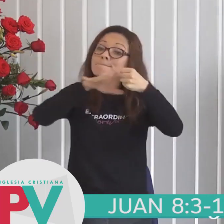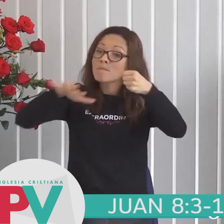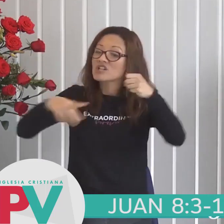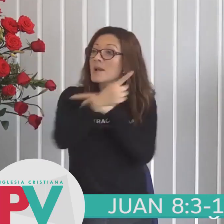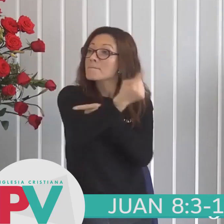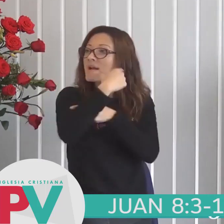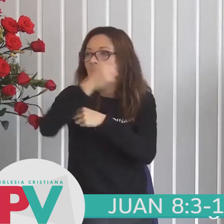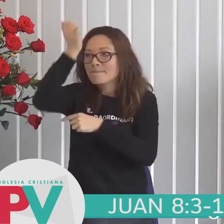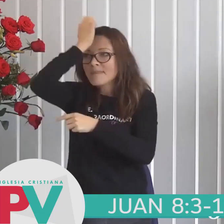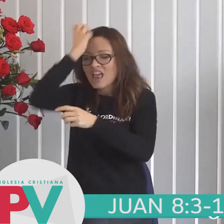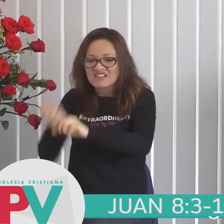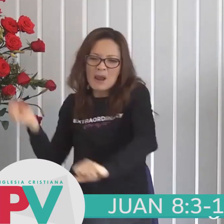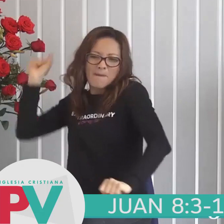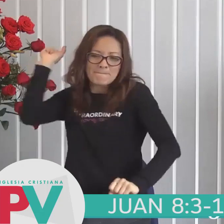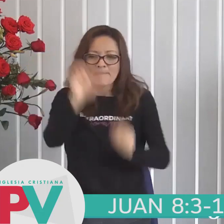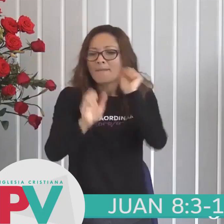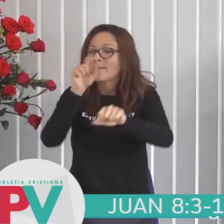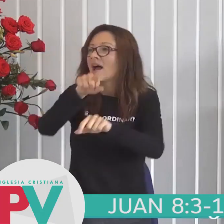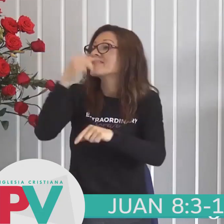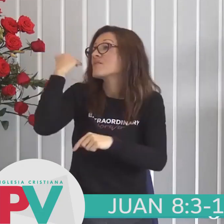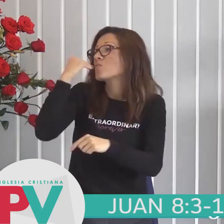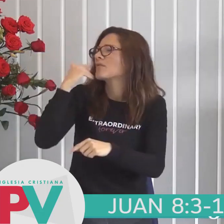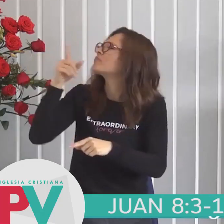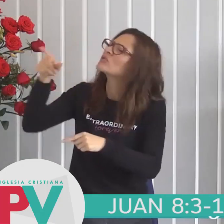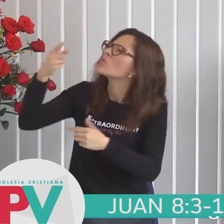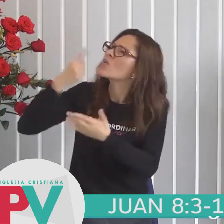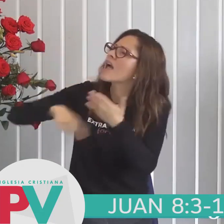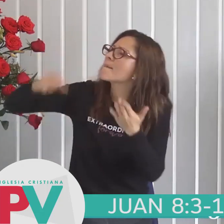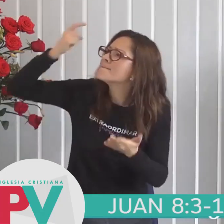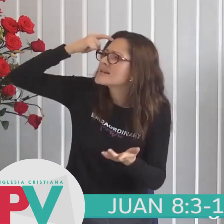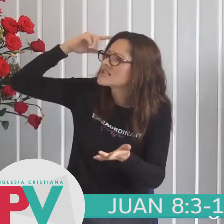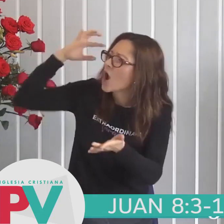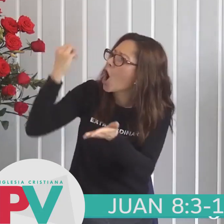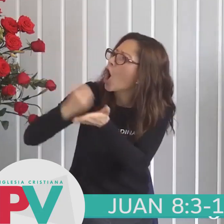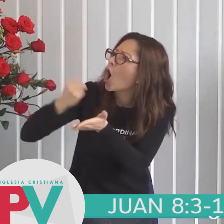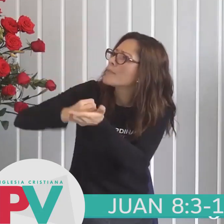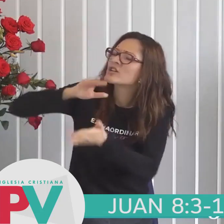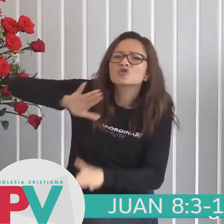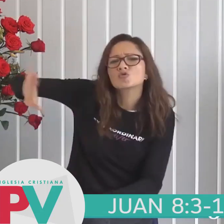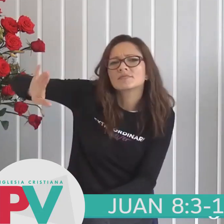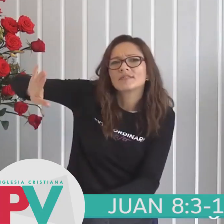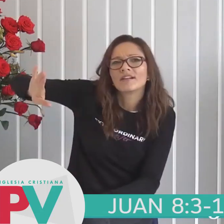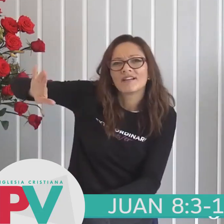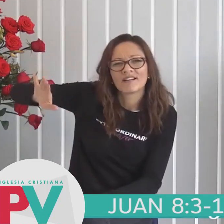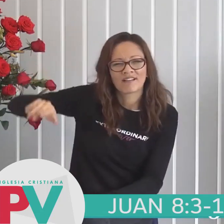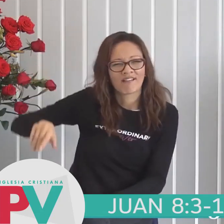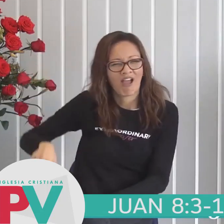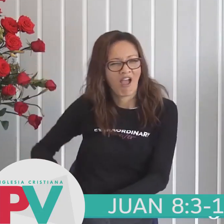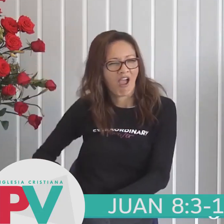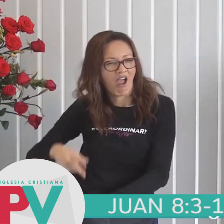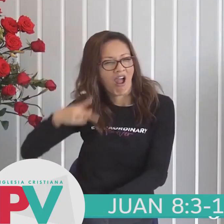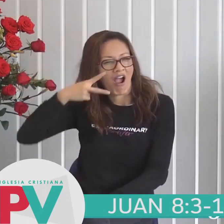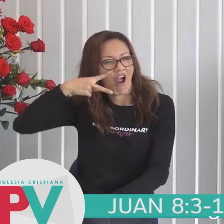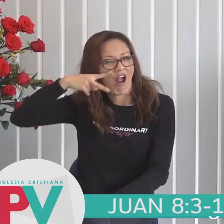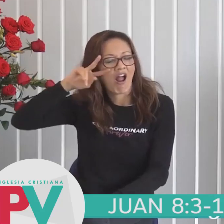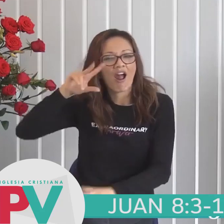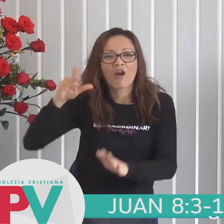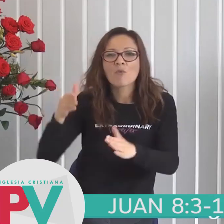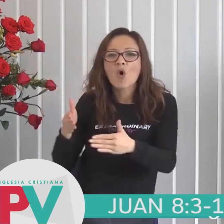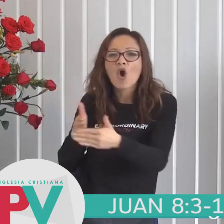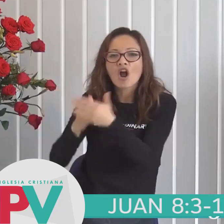a apedrear a tales mujeres. ¿Tú pues qué dices? ¿Qué están haciendo ellos? La acusaron con la ley.